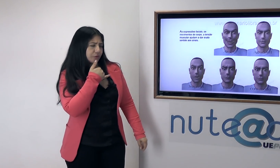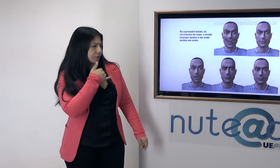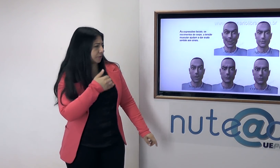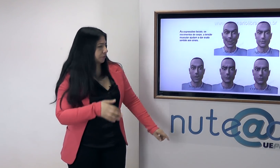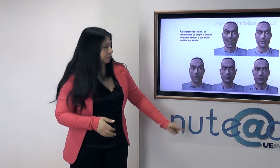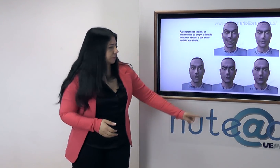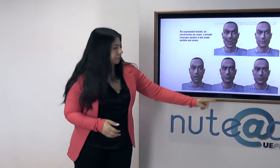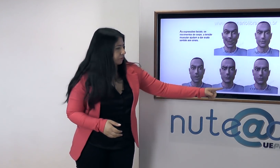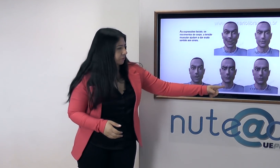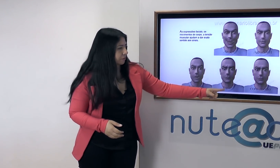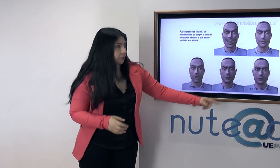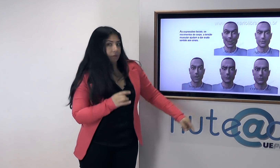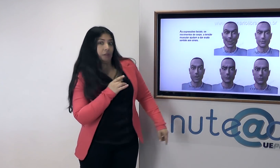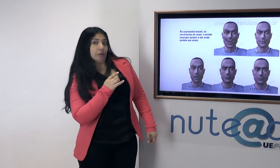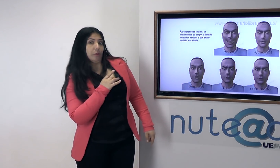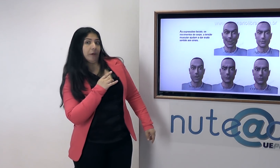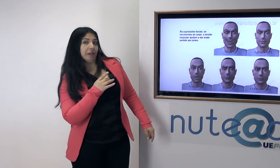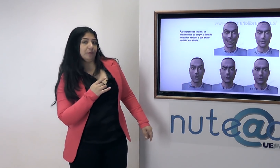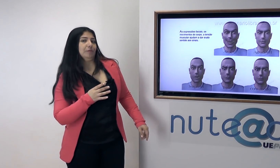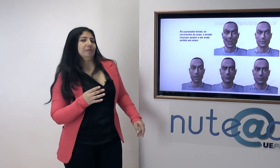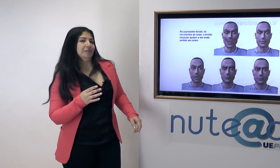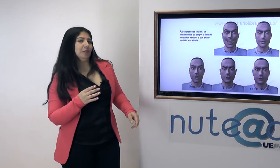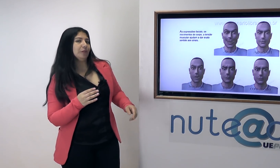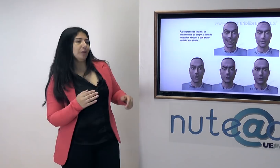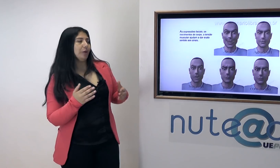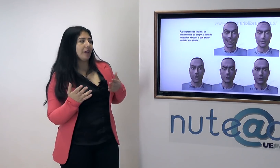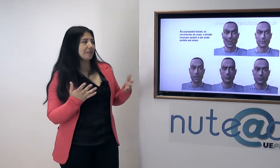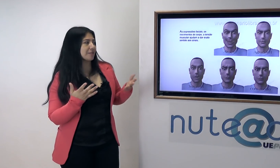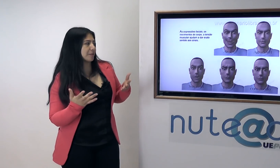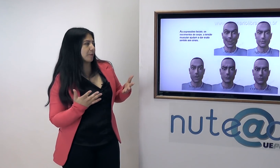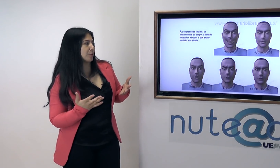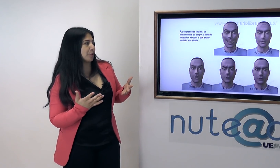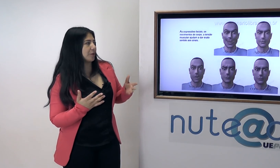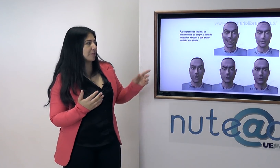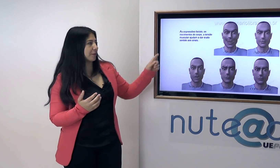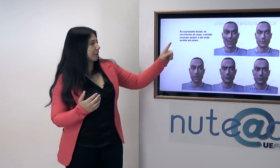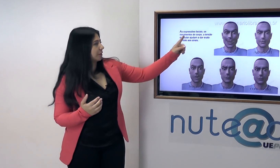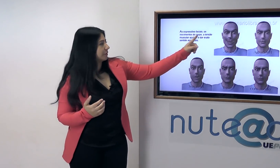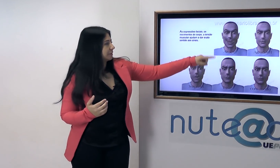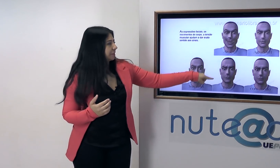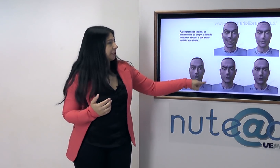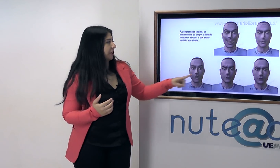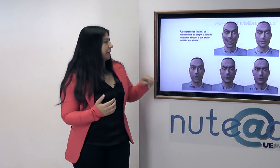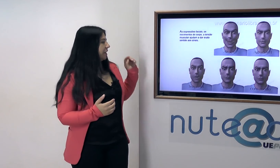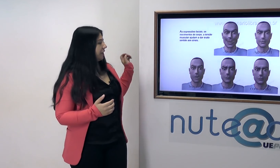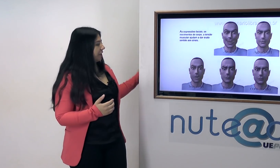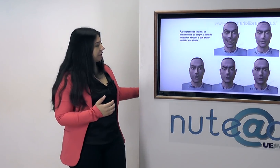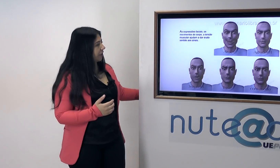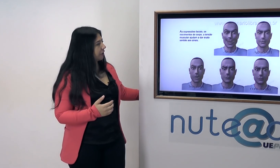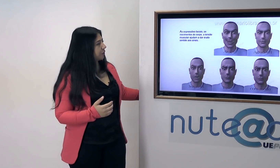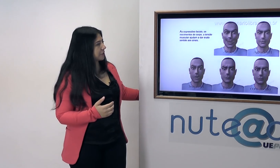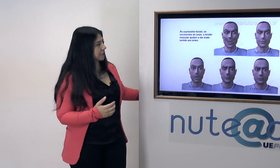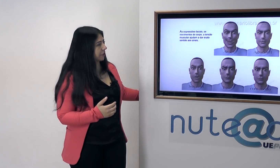triste, com medo. Então eu tenho essas expressões, né, na língua de